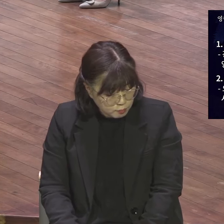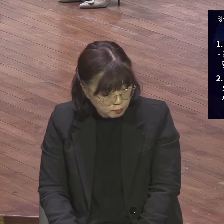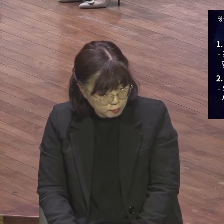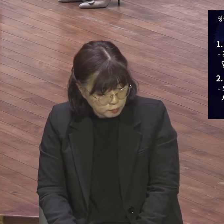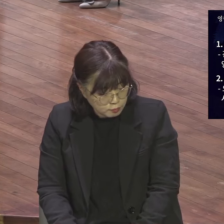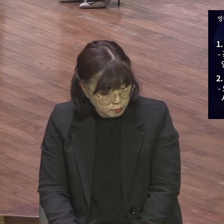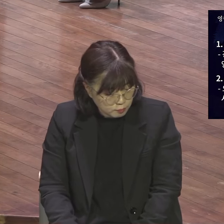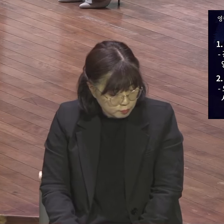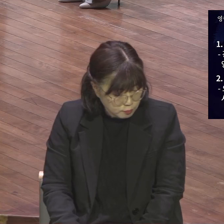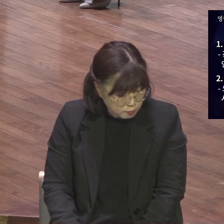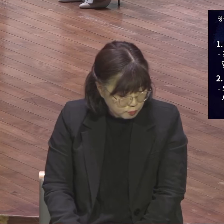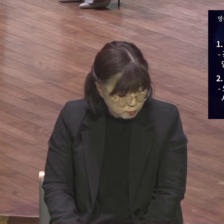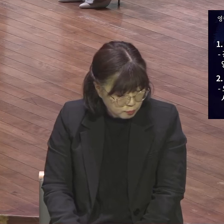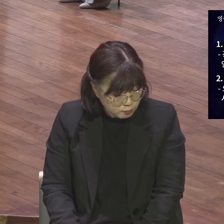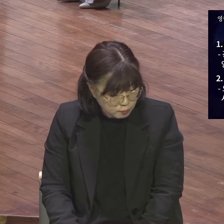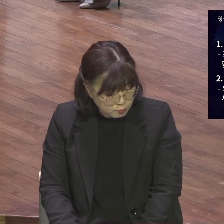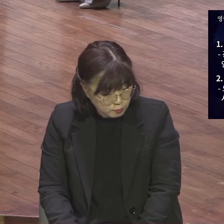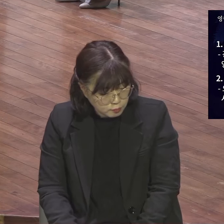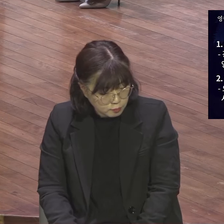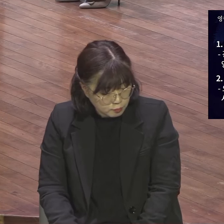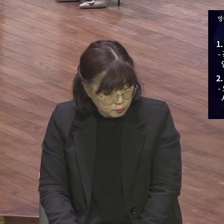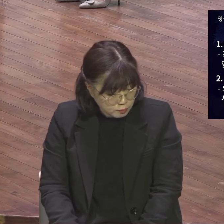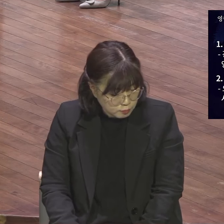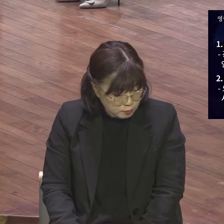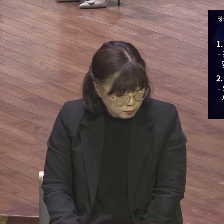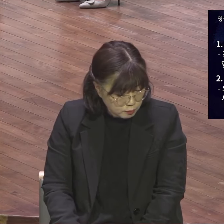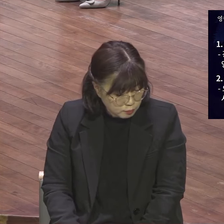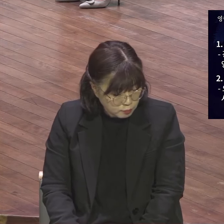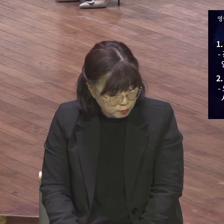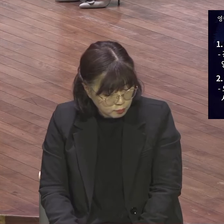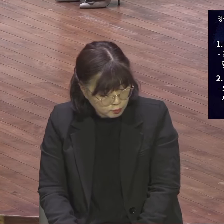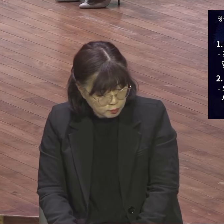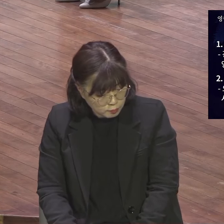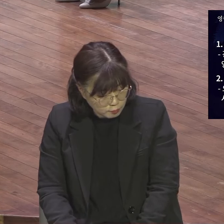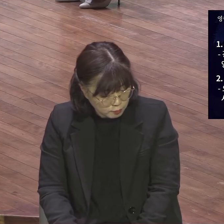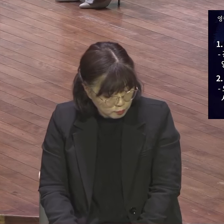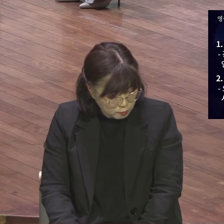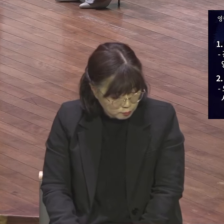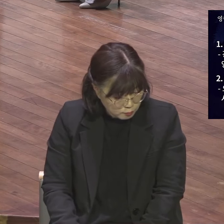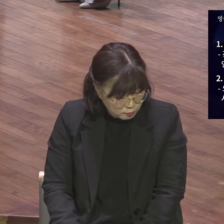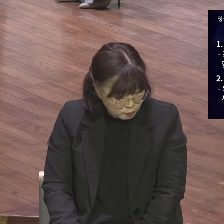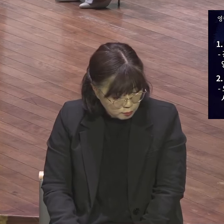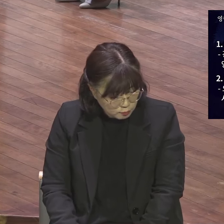놀라운 은혜를 받게는 순간이 되게 돌아가시오.